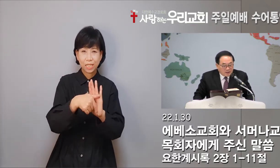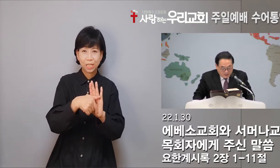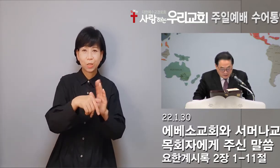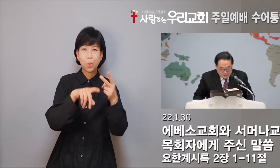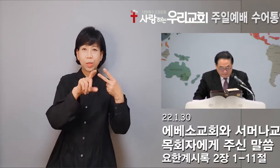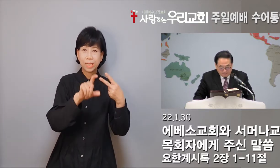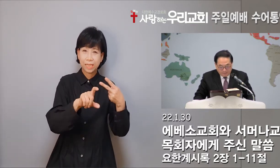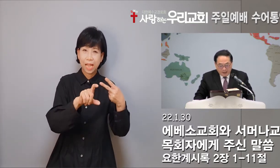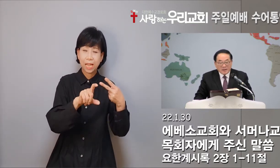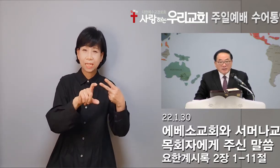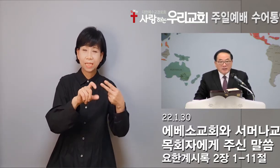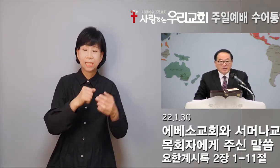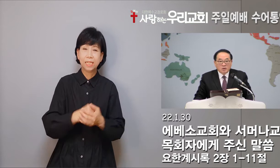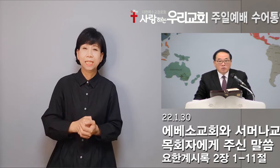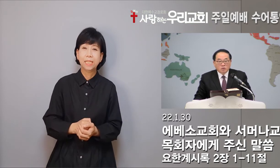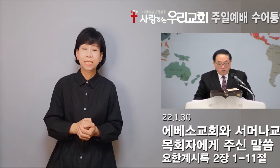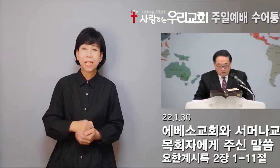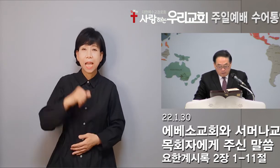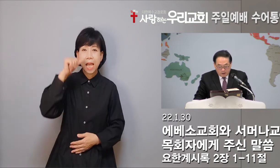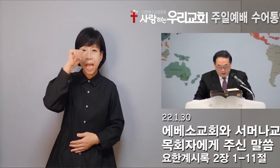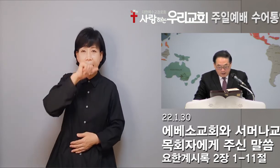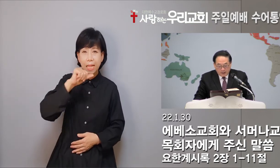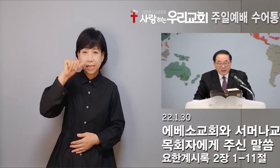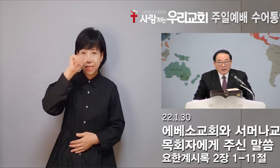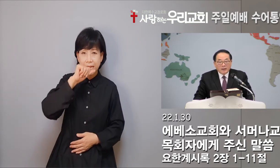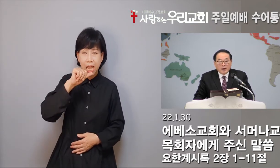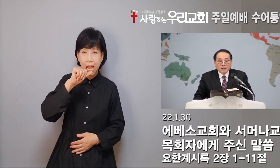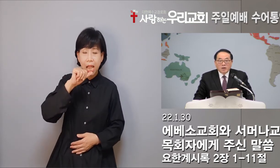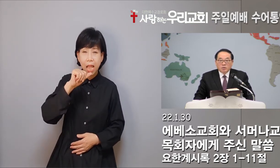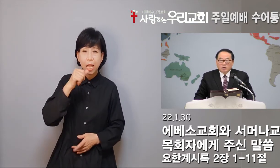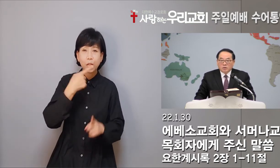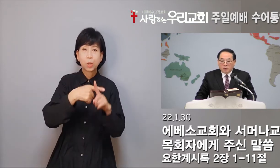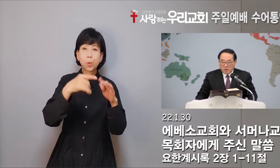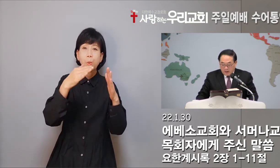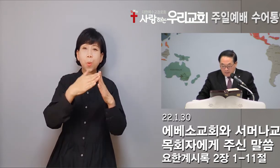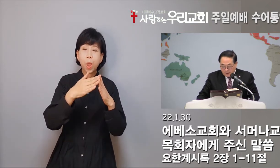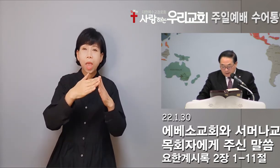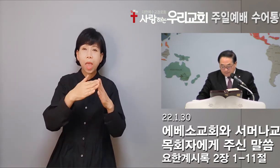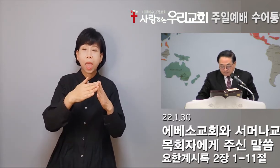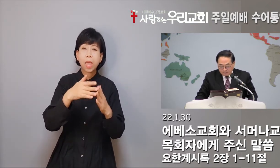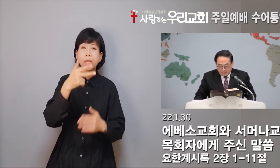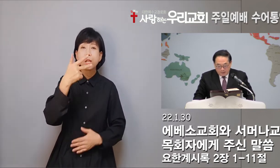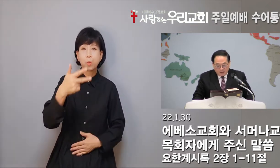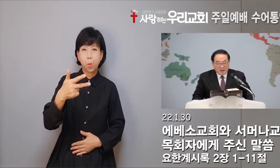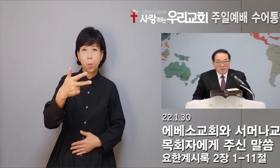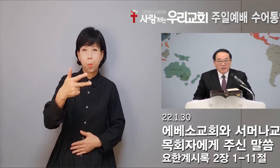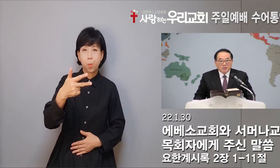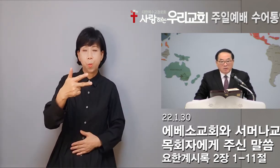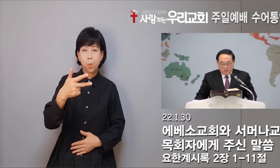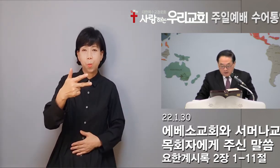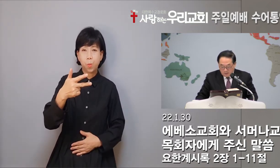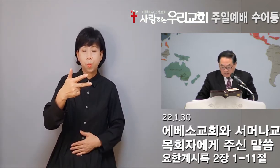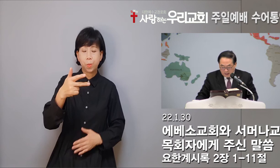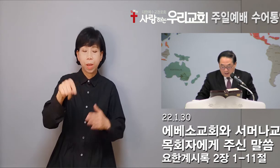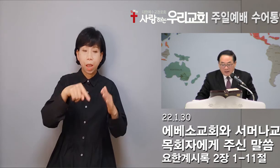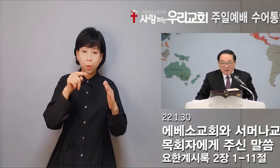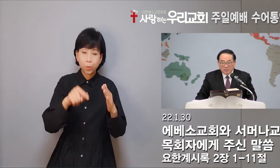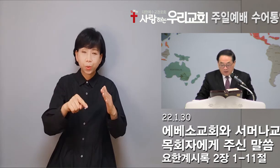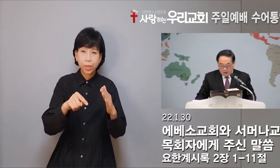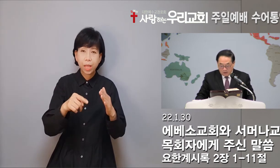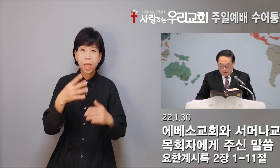요한계시록 2장은 아시아 7교회 중에 4교회를 소개합니다. 에베소,